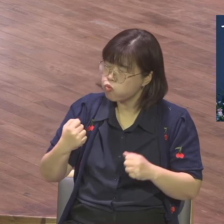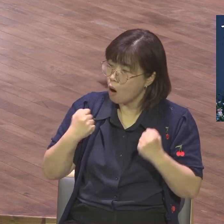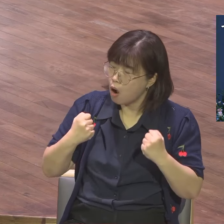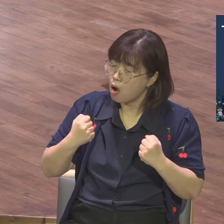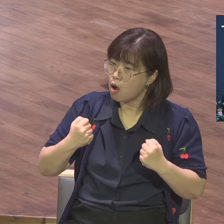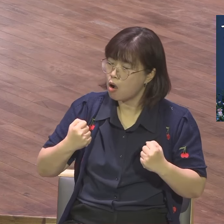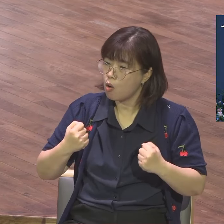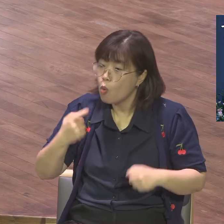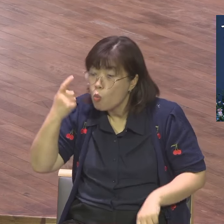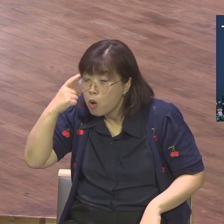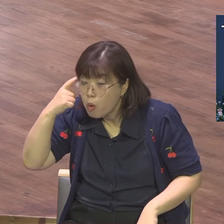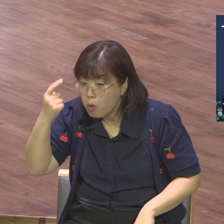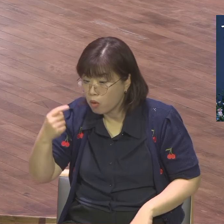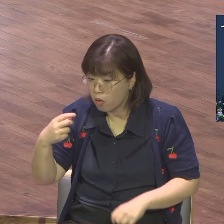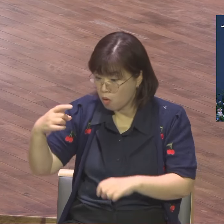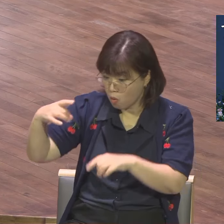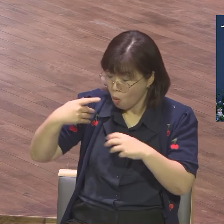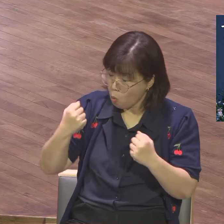아멘.